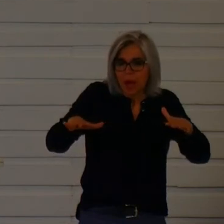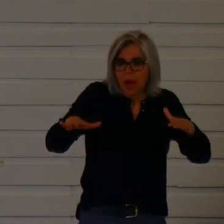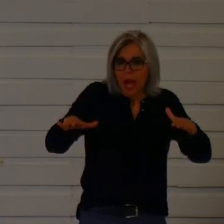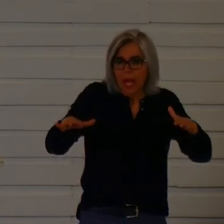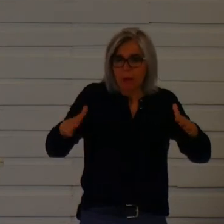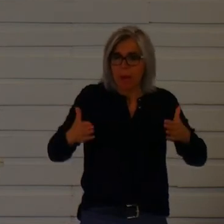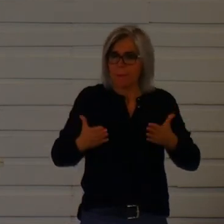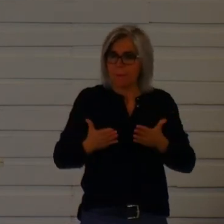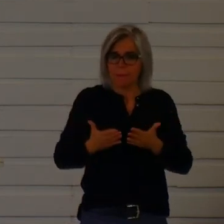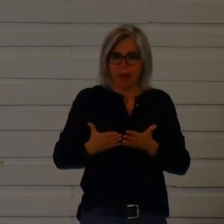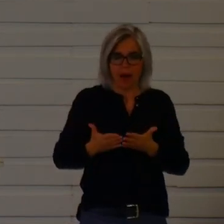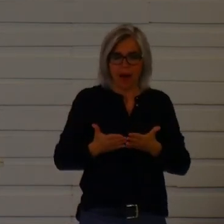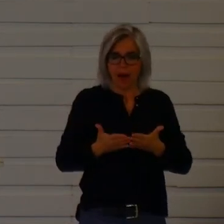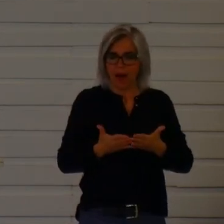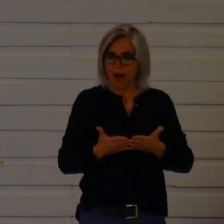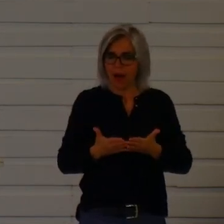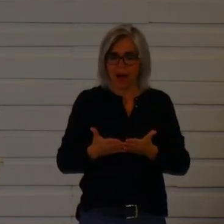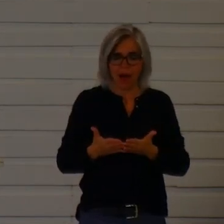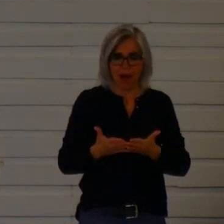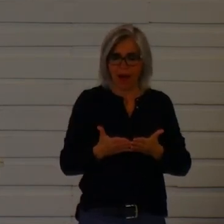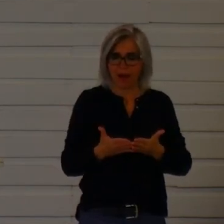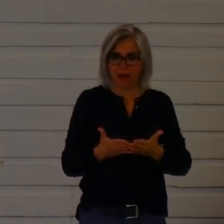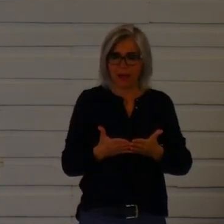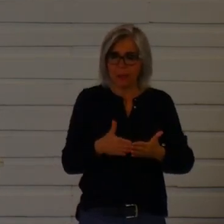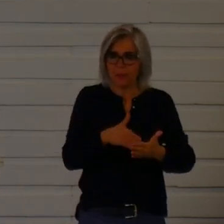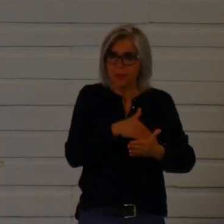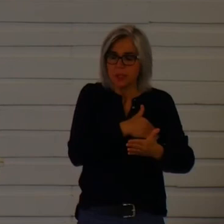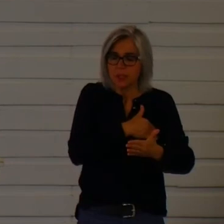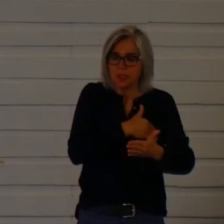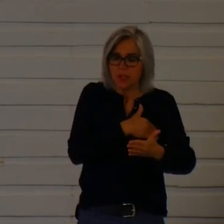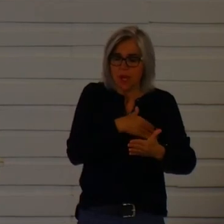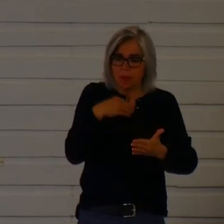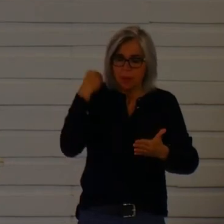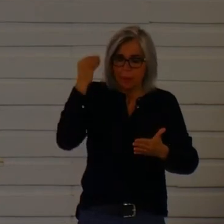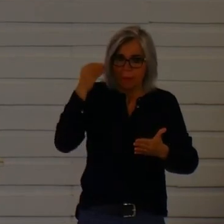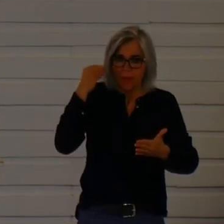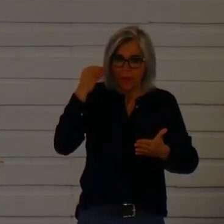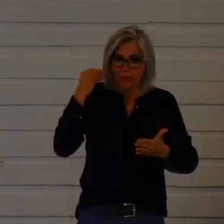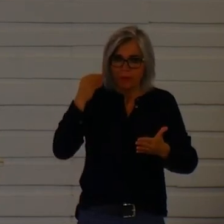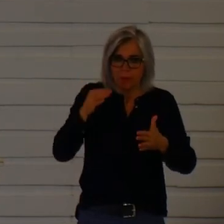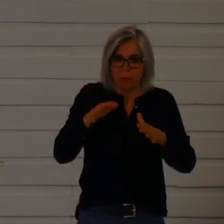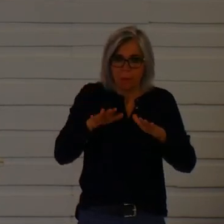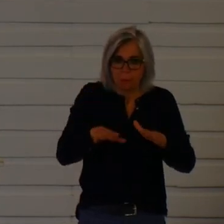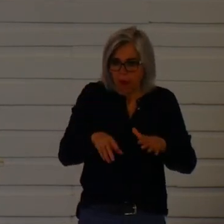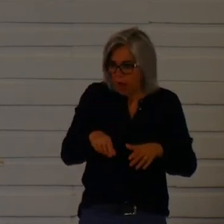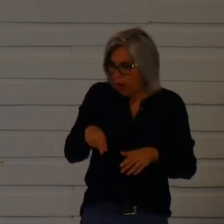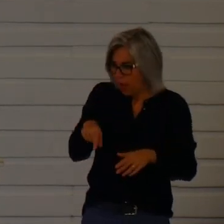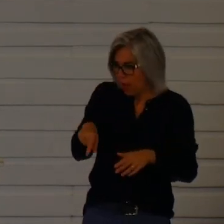che anche il vento, il mare, gli sono sottoposti e gli